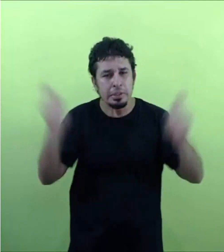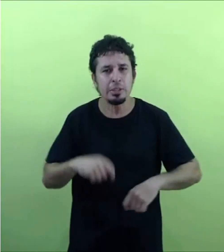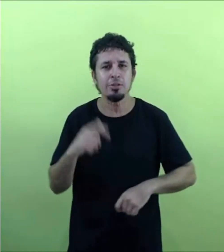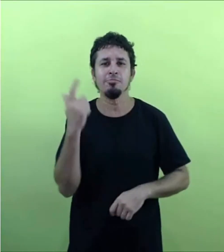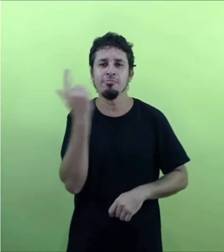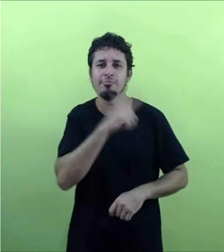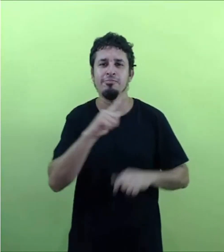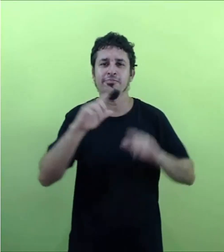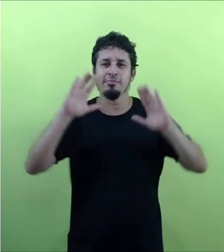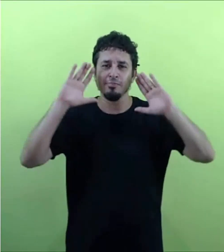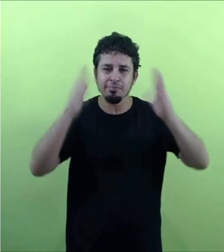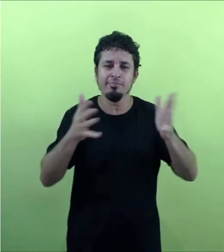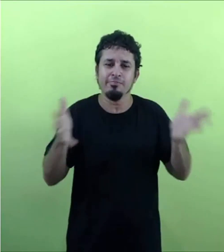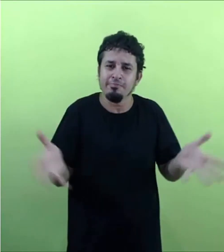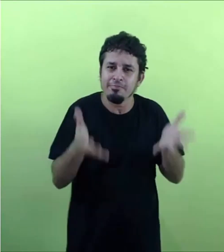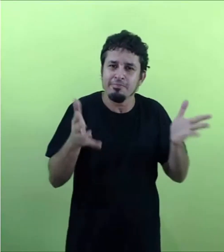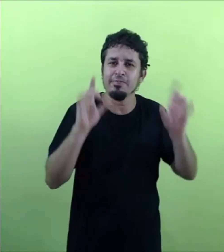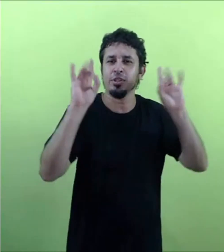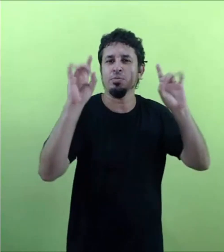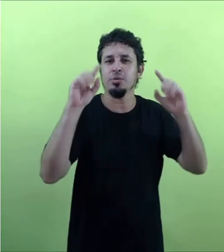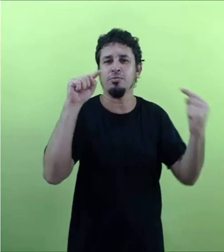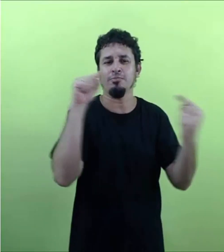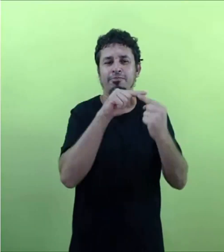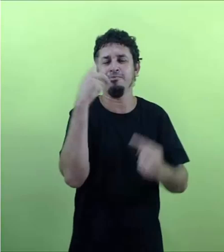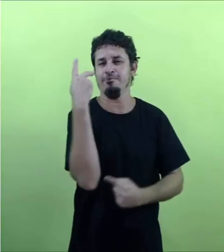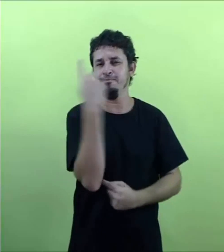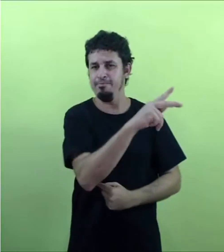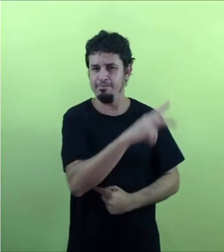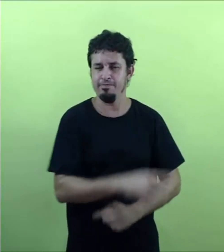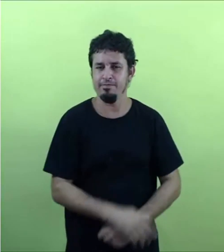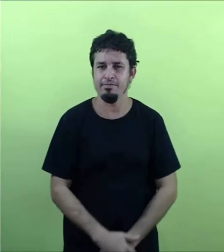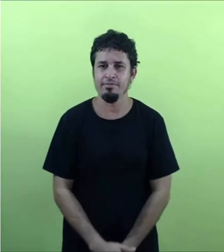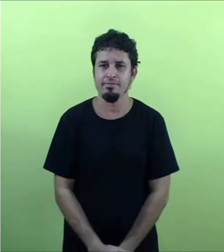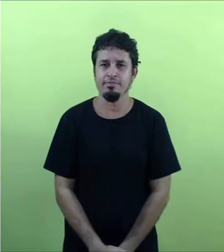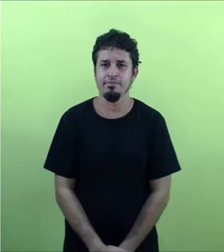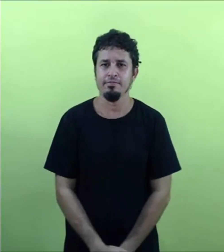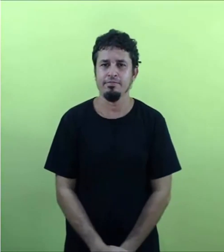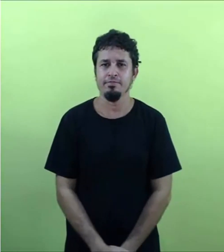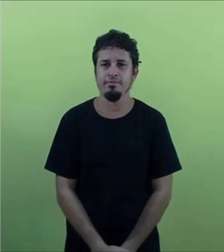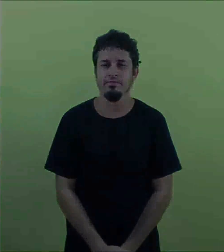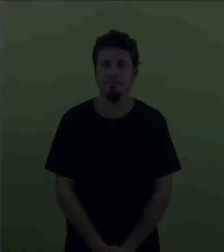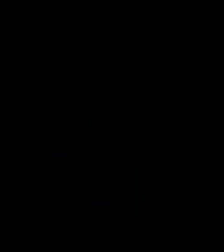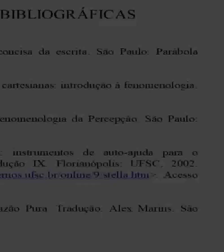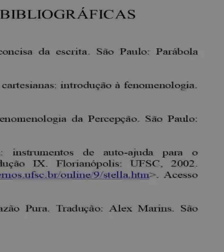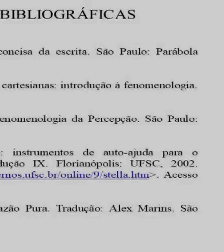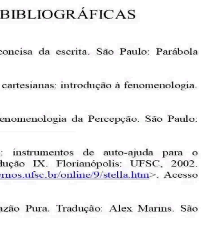Madras, 2001. Merleau-Ponty, Maurice.